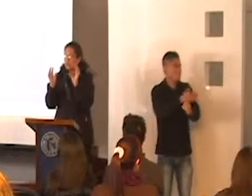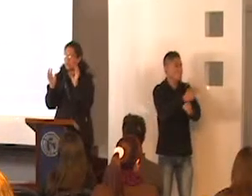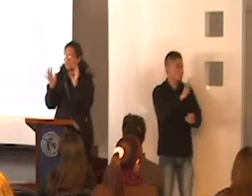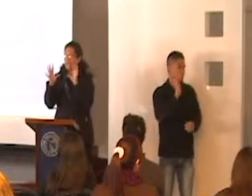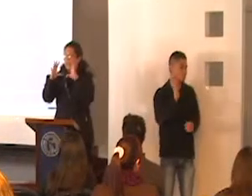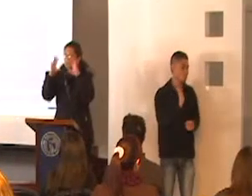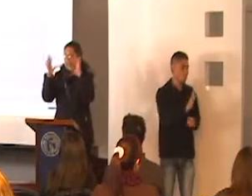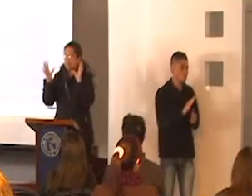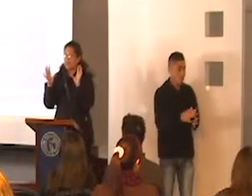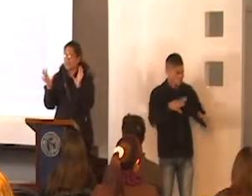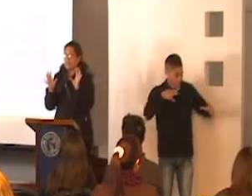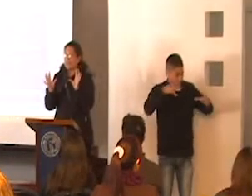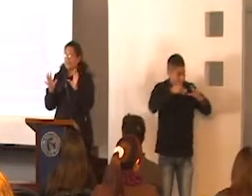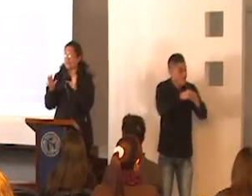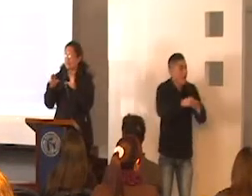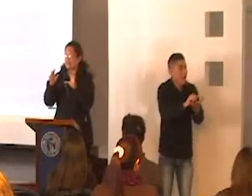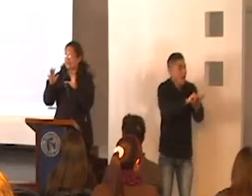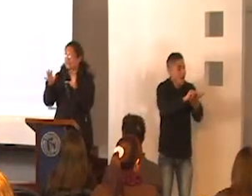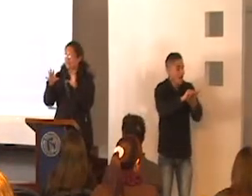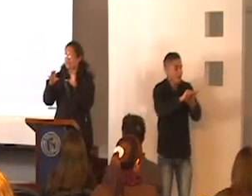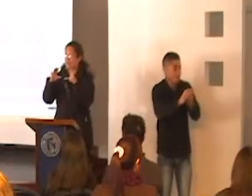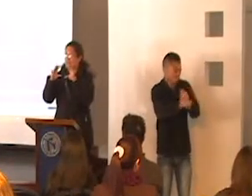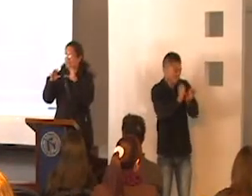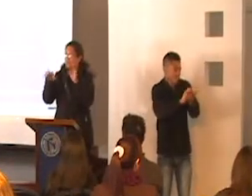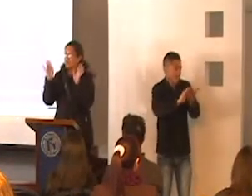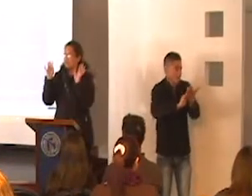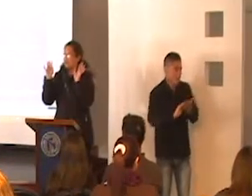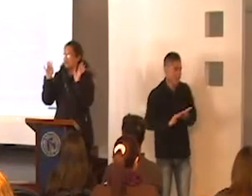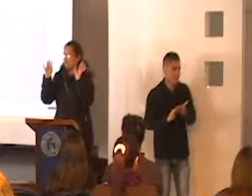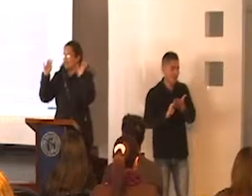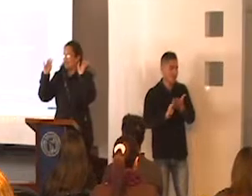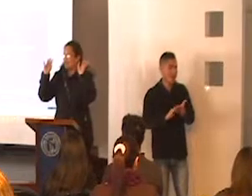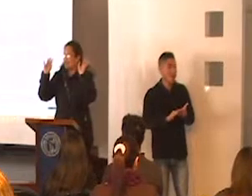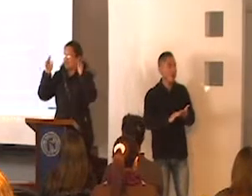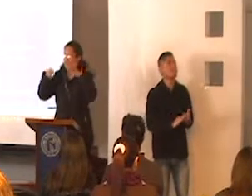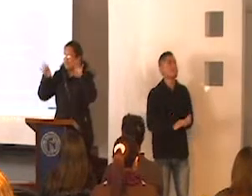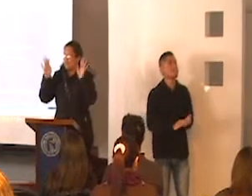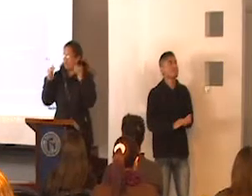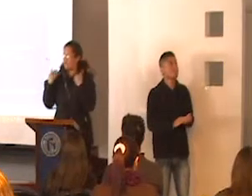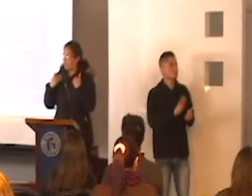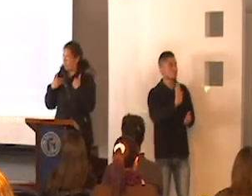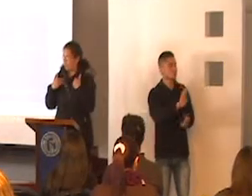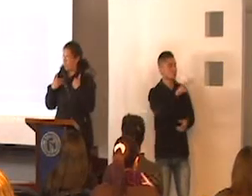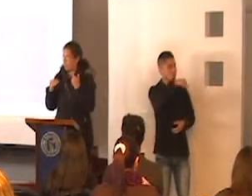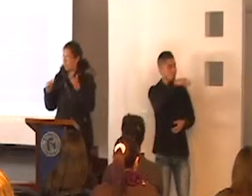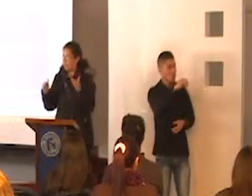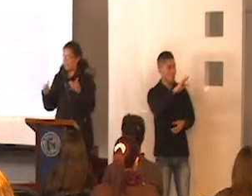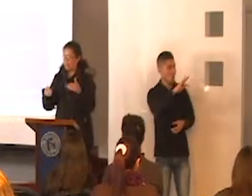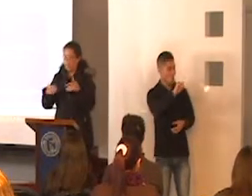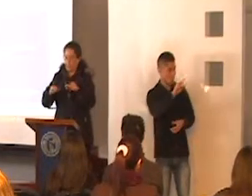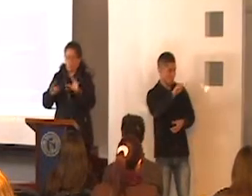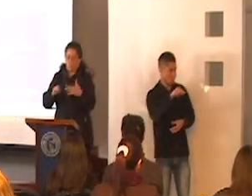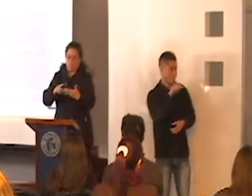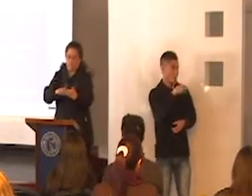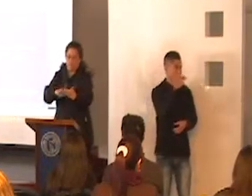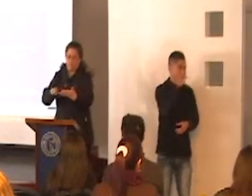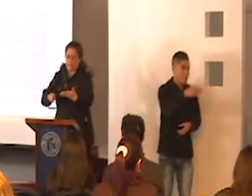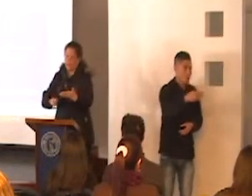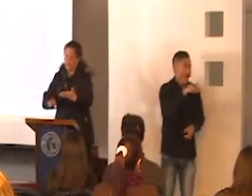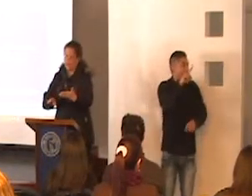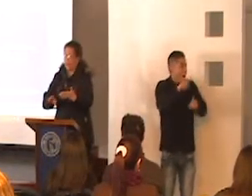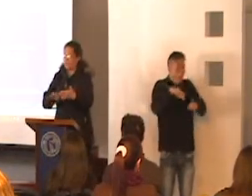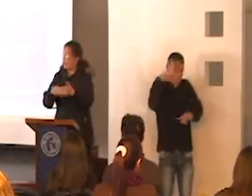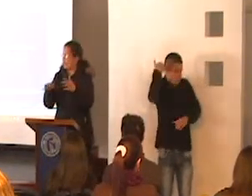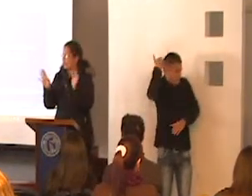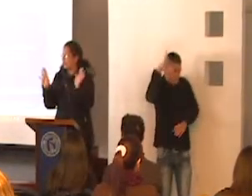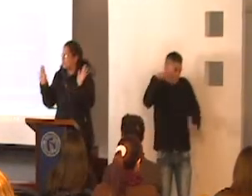no reconoce muy bien todavía ciertas notas. Entonces lo que hicimos fue a lo que él tenía que tocar, yo tampoco toco marimba, pero pues yo